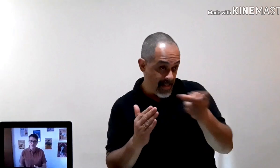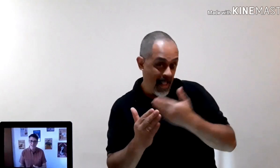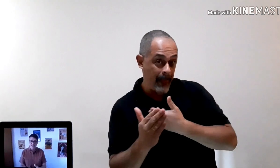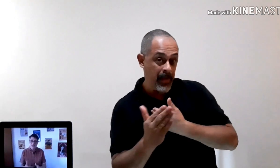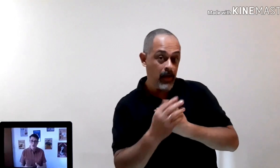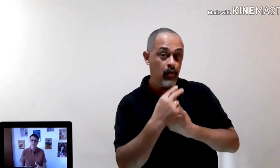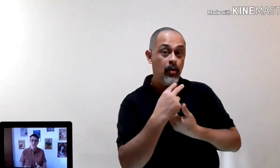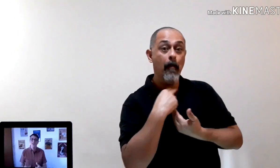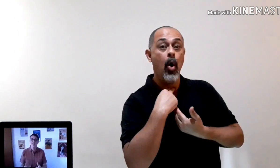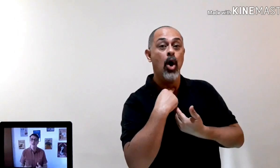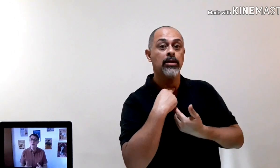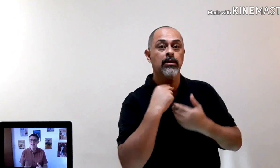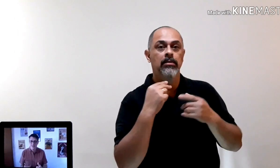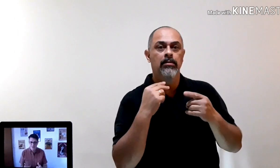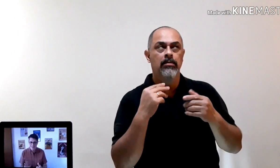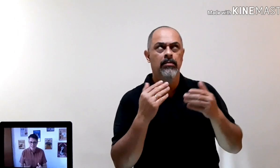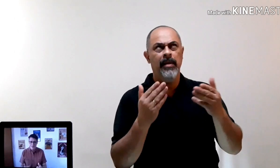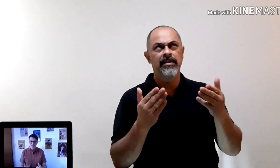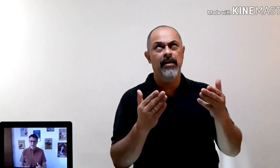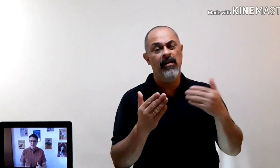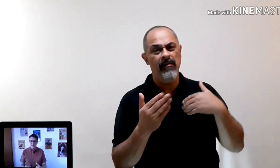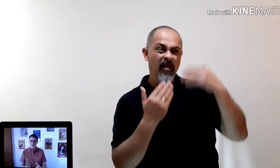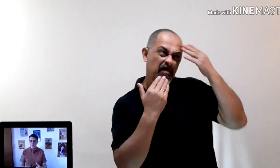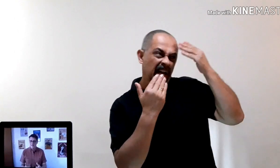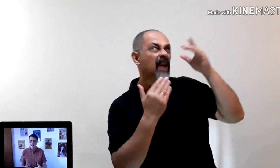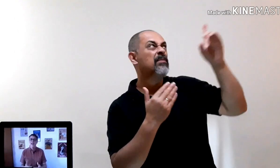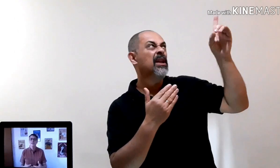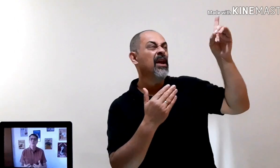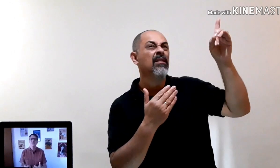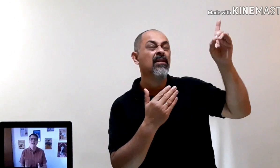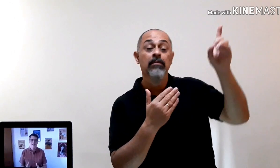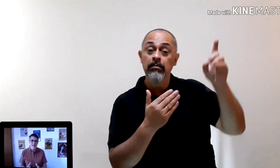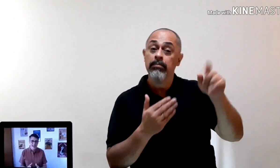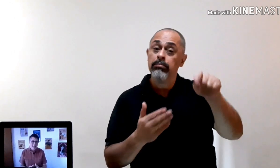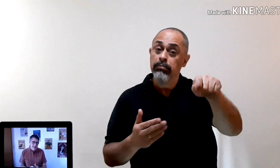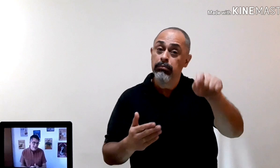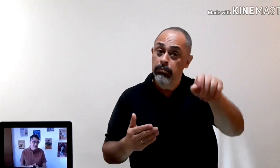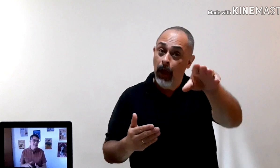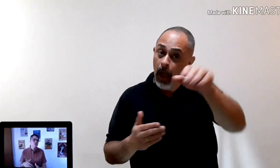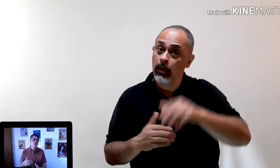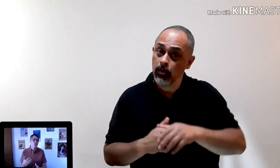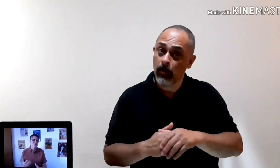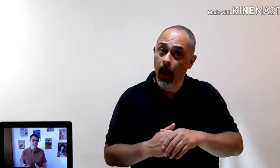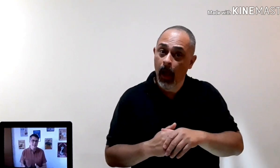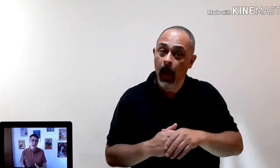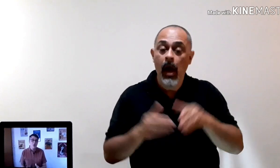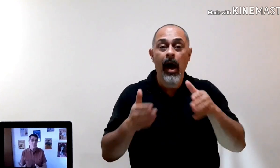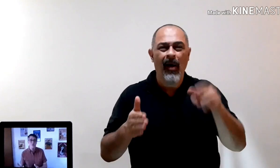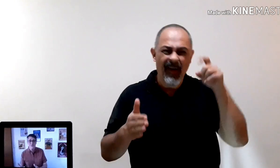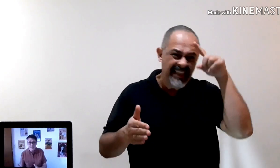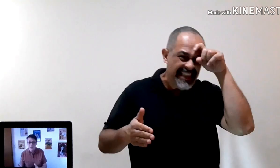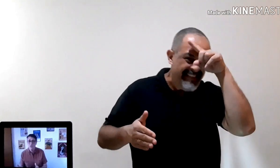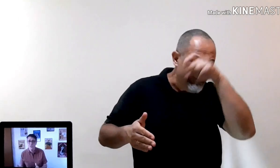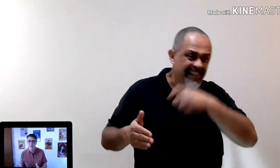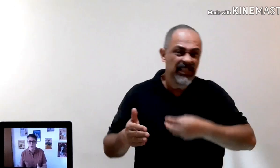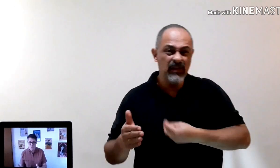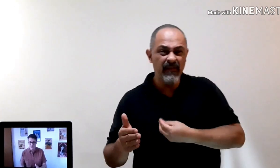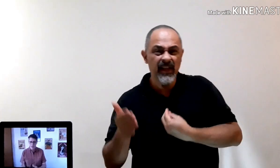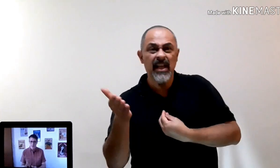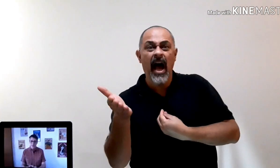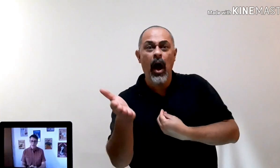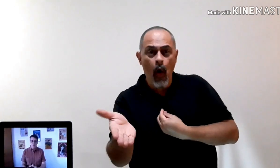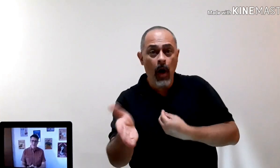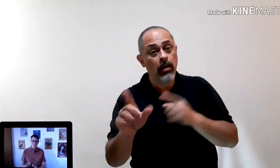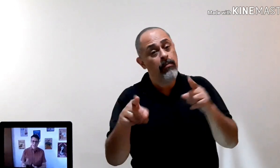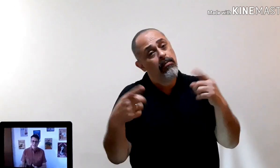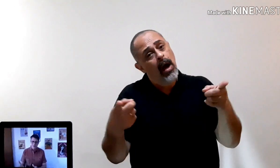estranho isso, mas é isso que a gente tem que aprender a fazer, a nos alegrar e nos contentar com a provisão de